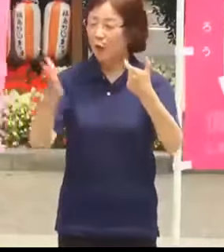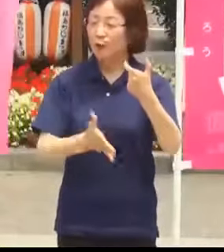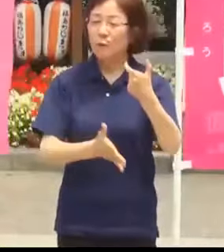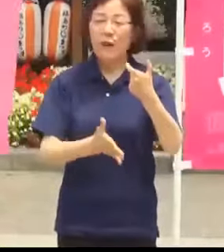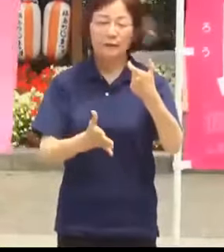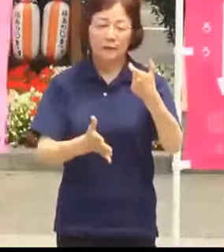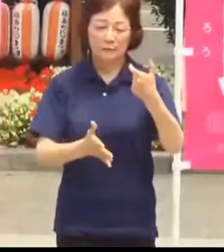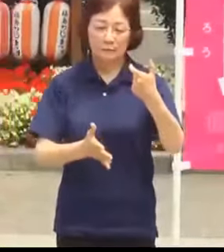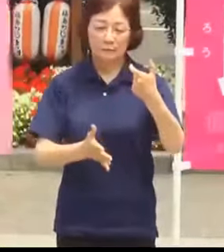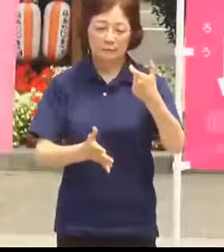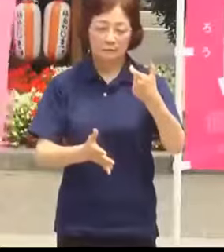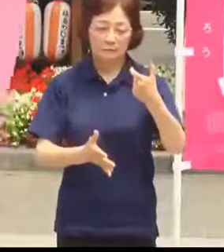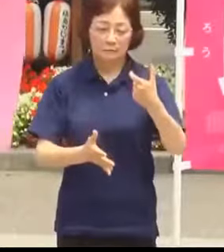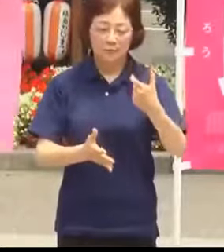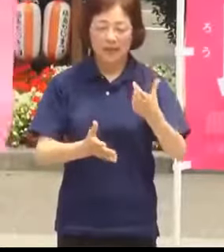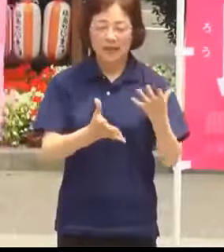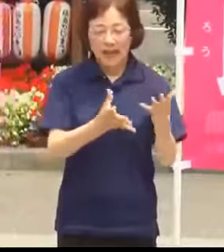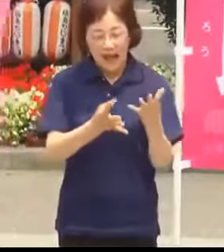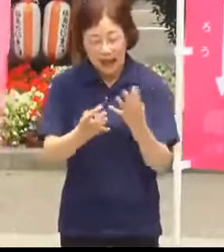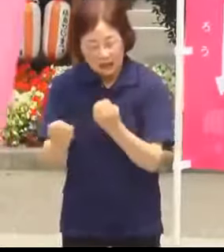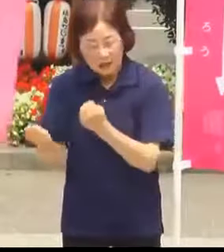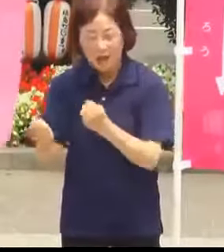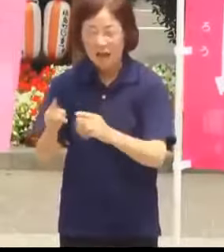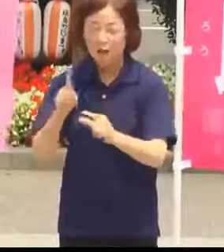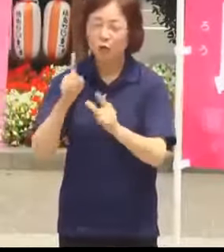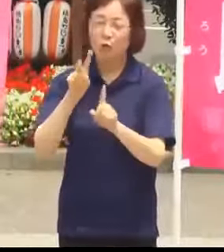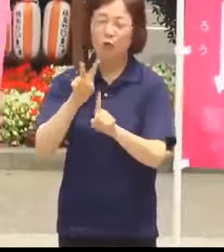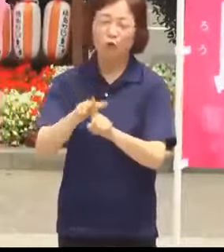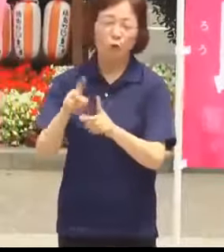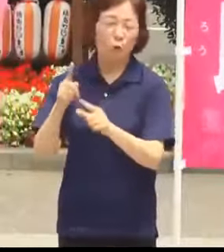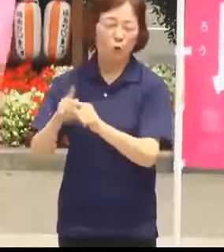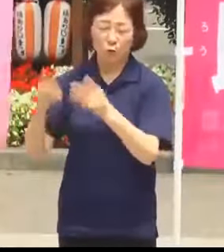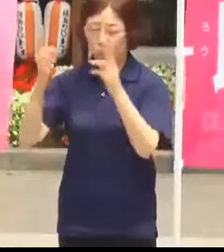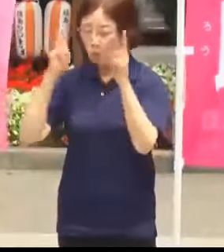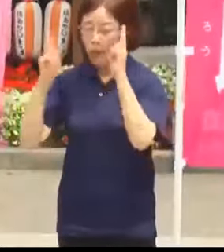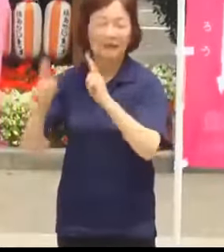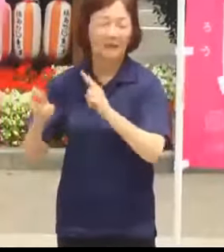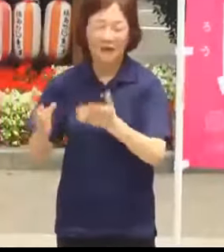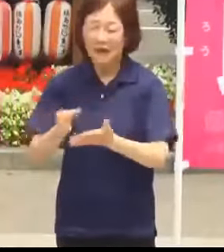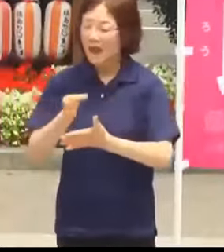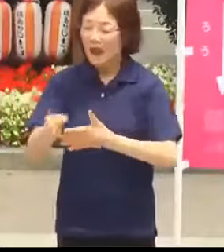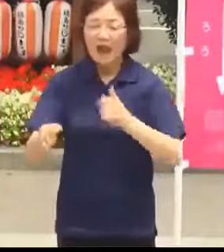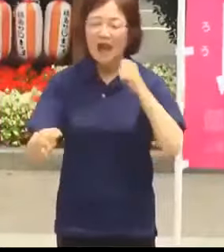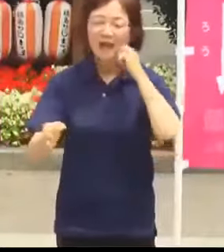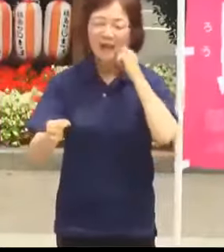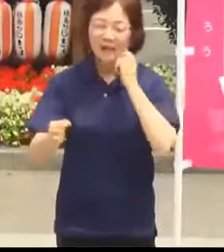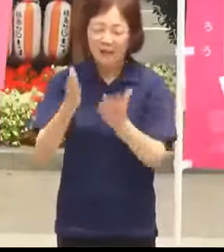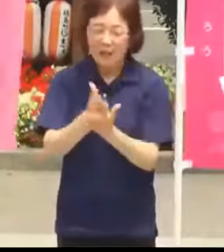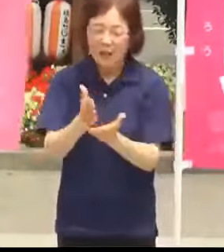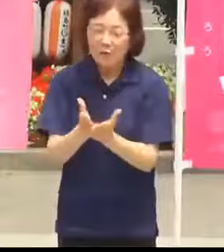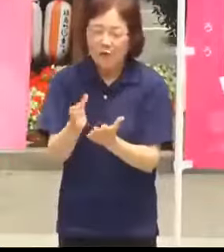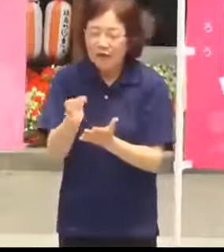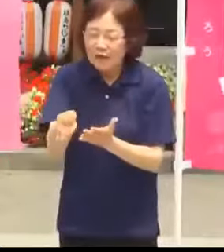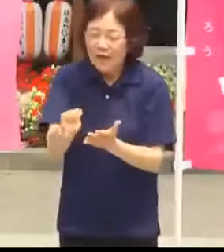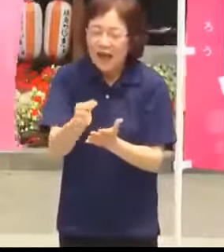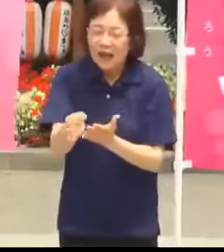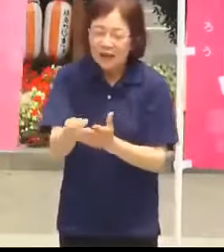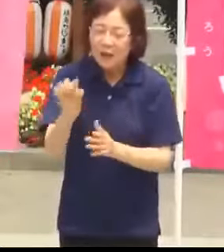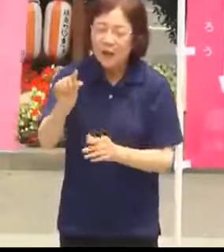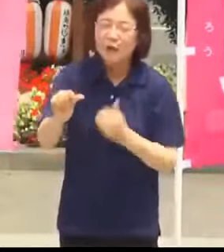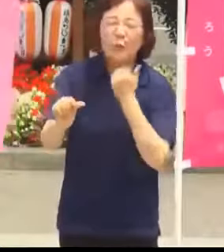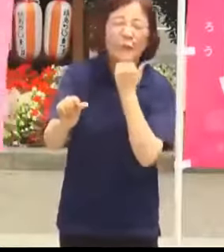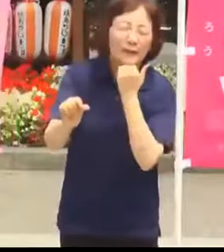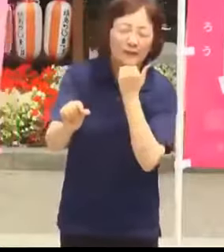よ多くの銃小零細払えずに苦しんでいる分割で払うちょっと待ってくださいって言う